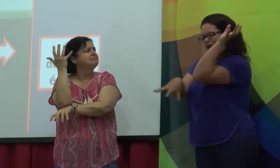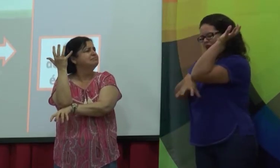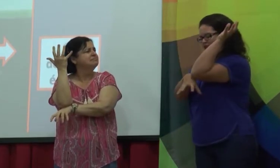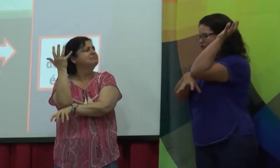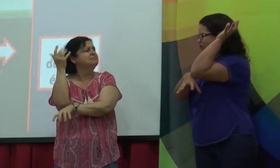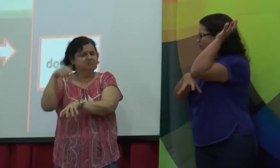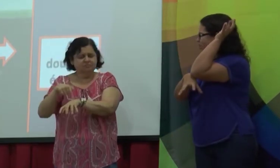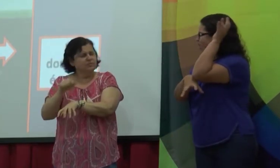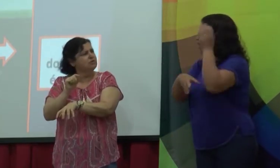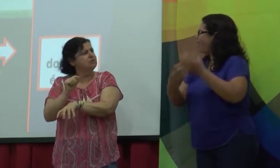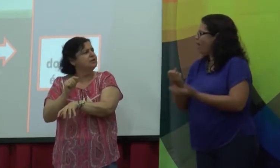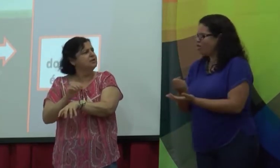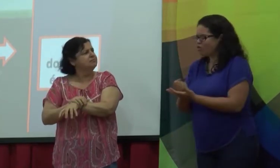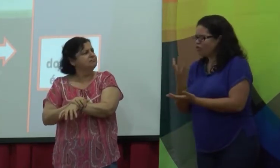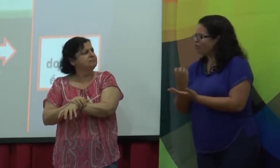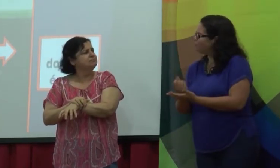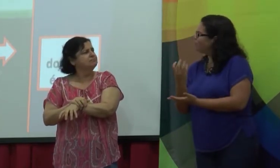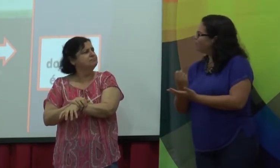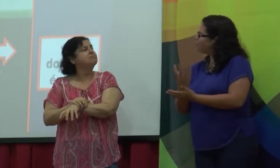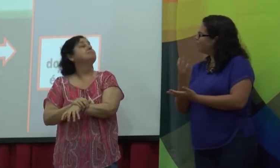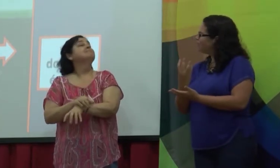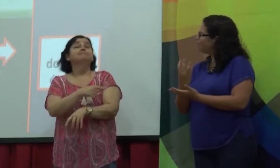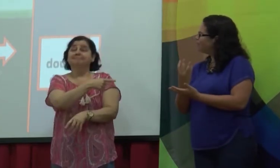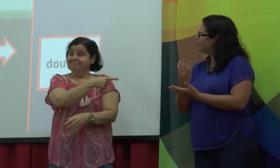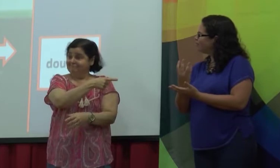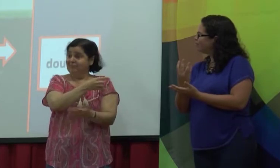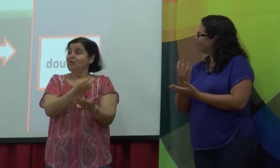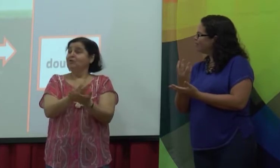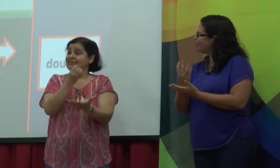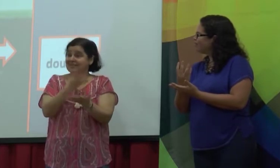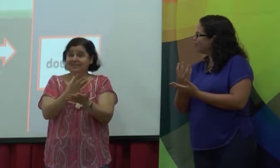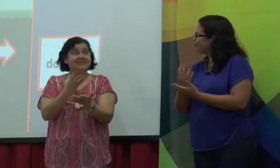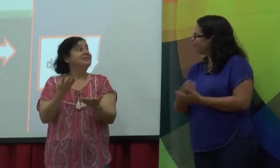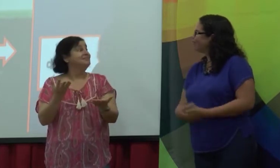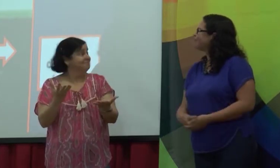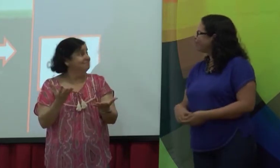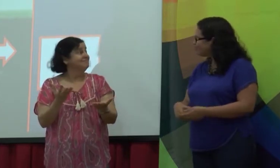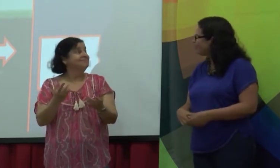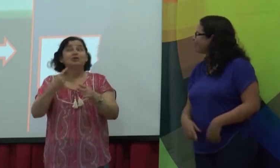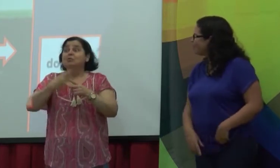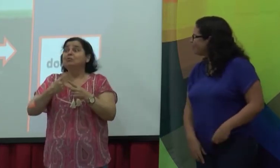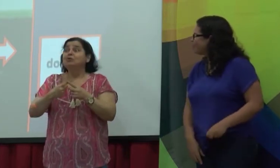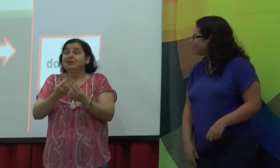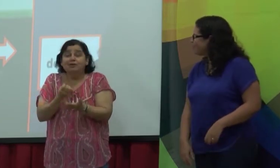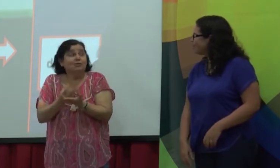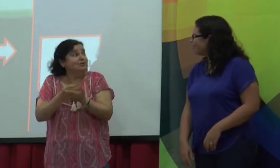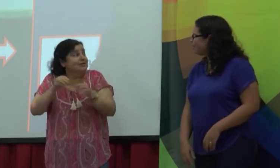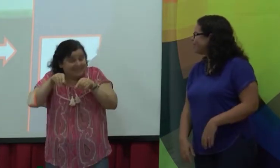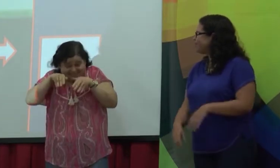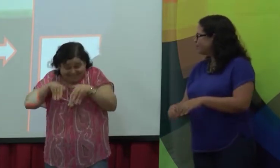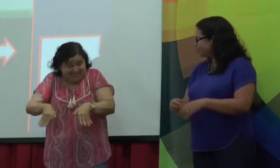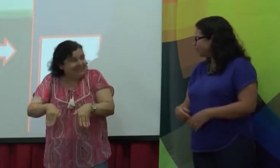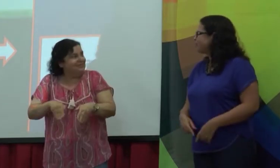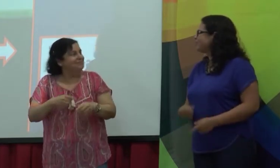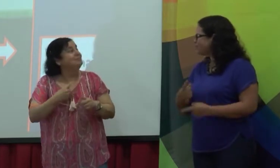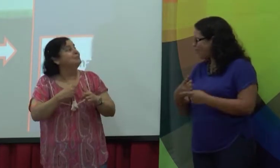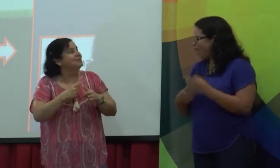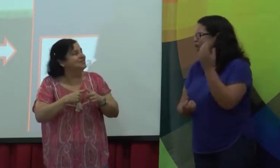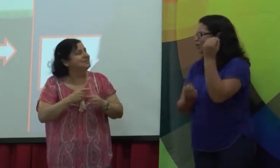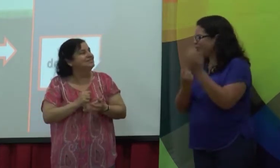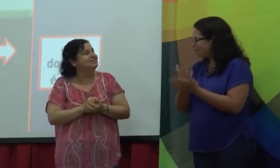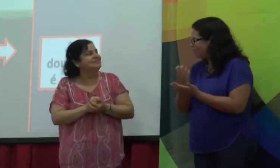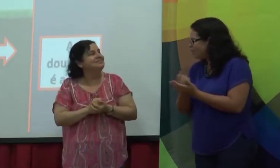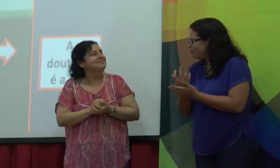raiz. A raiz seria a doutrina espírita. Ah, sim. Por quê? A